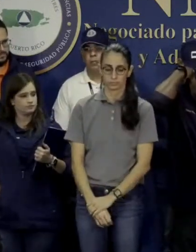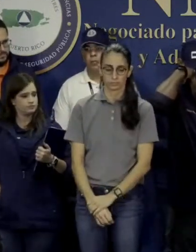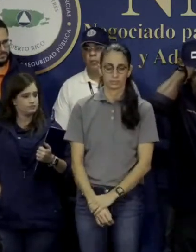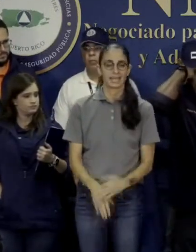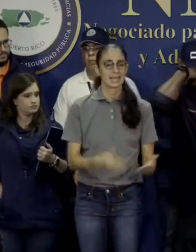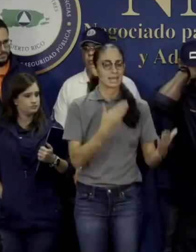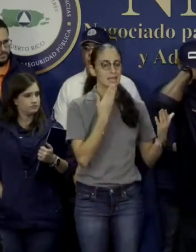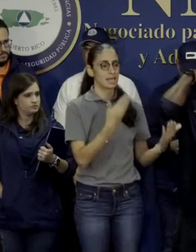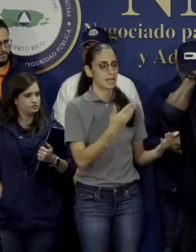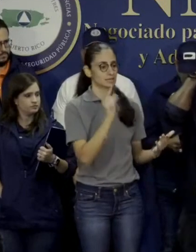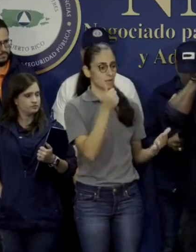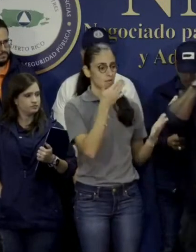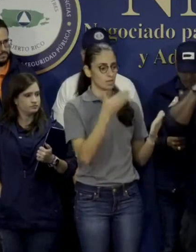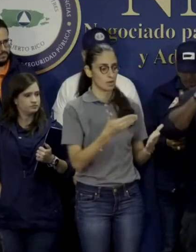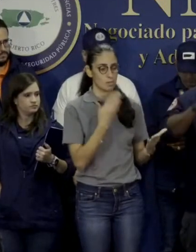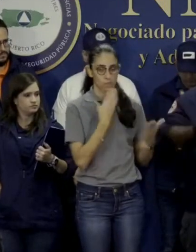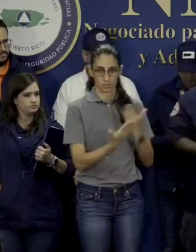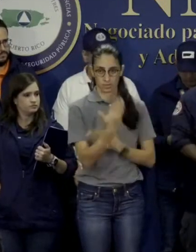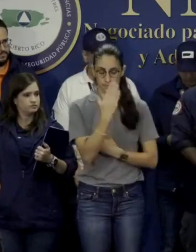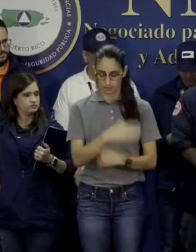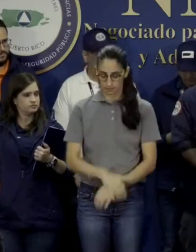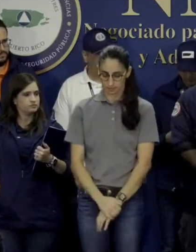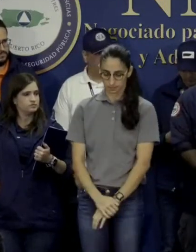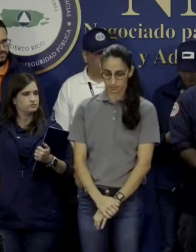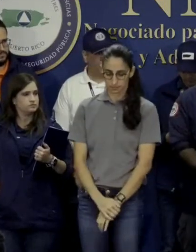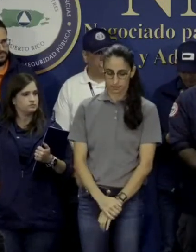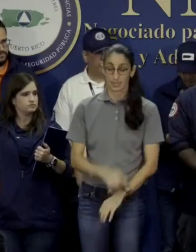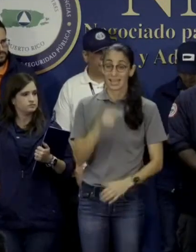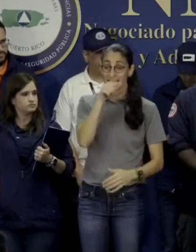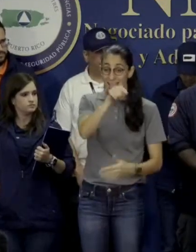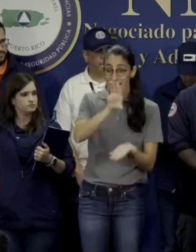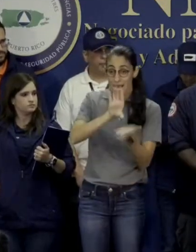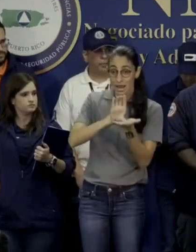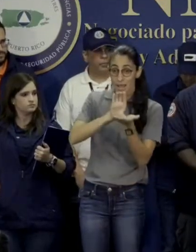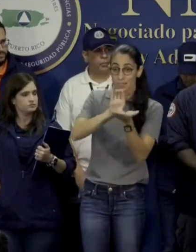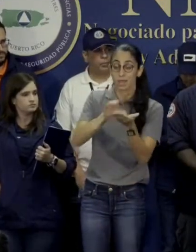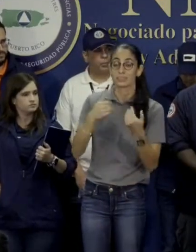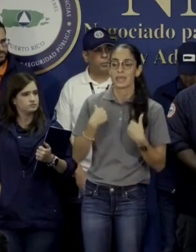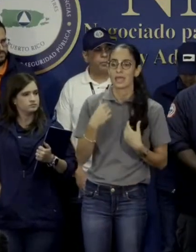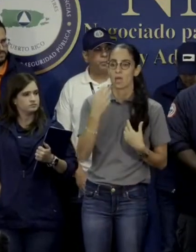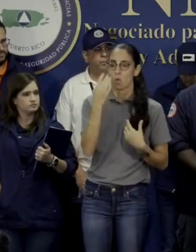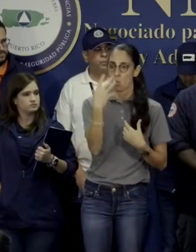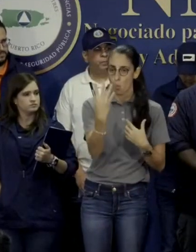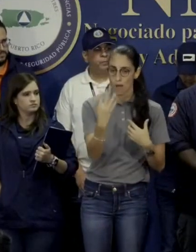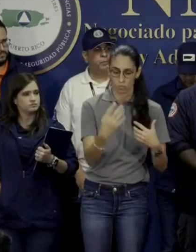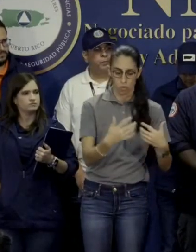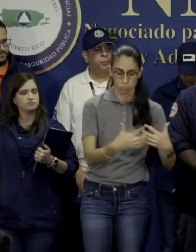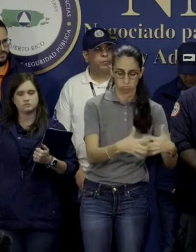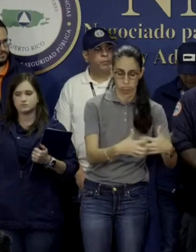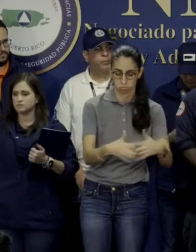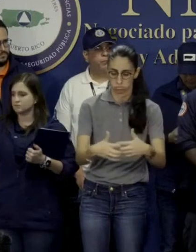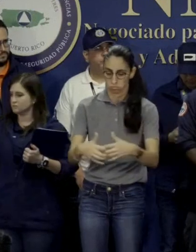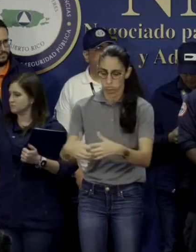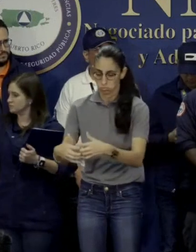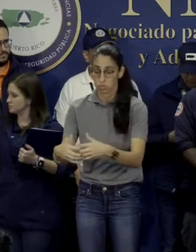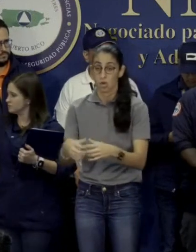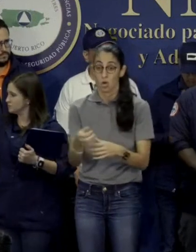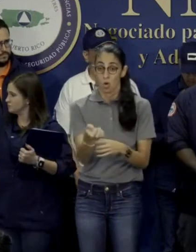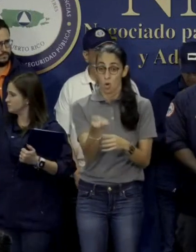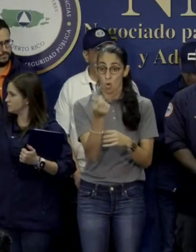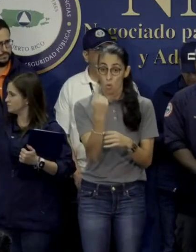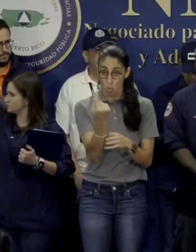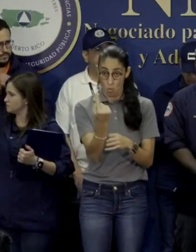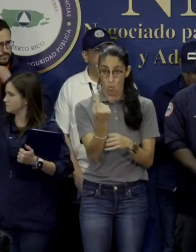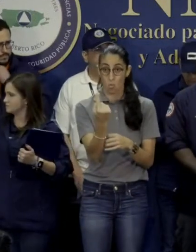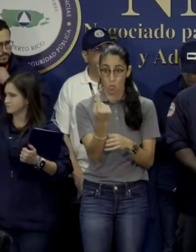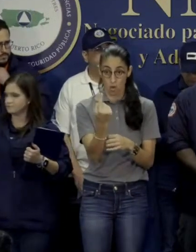Gracias, gobernador. Gracias a todos. Buen día. En el caso de Cataño, tenemos 4 bombas en el municipio. Ciertamente hubo una de las